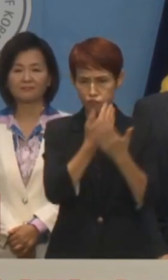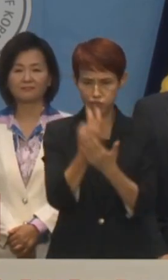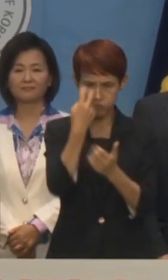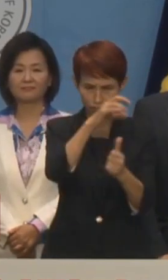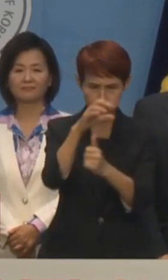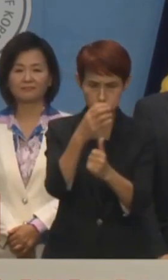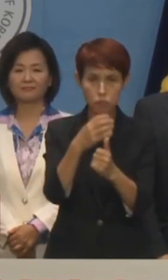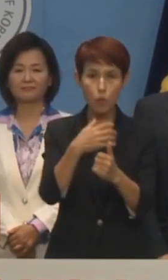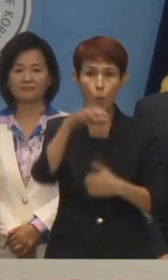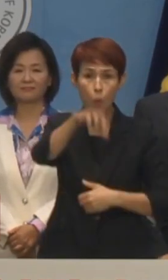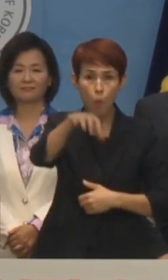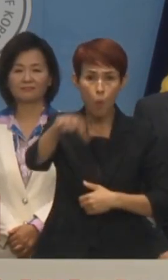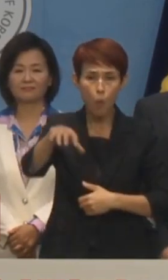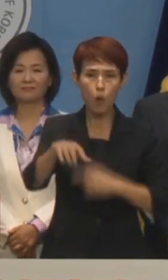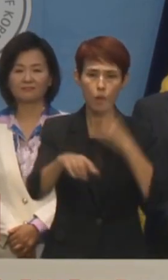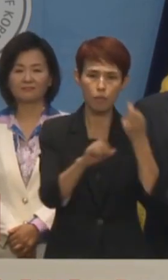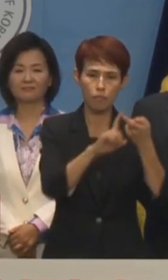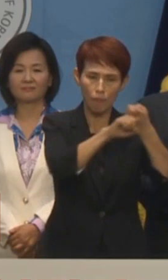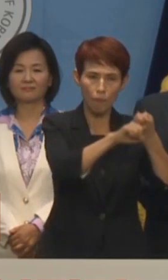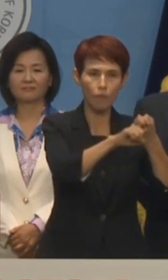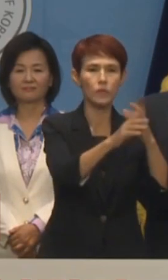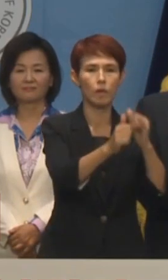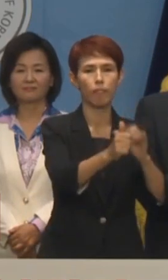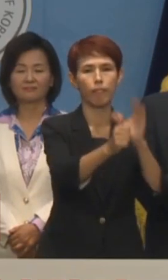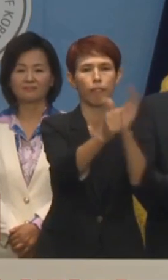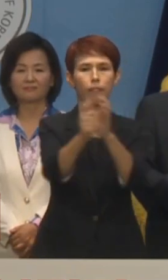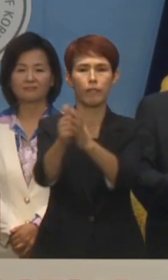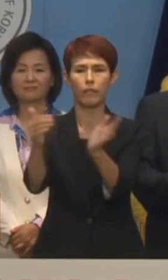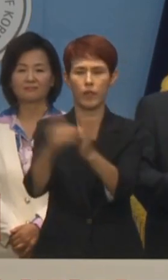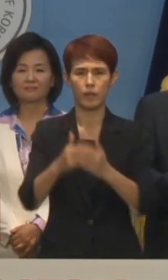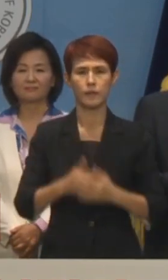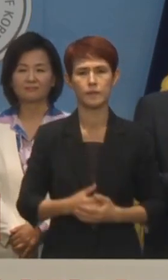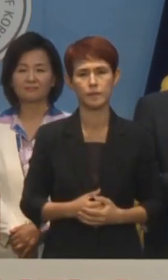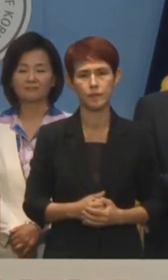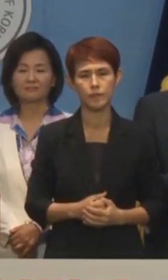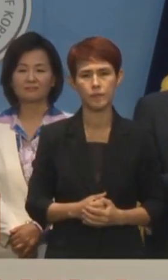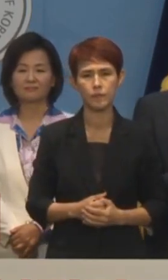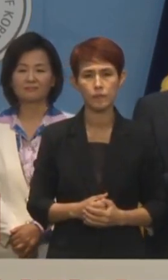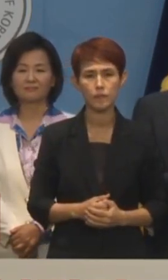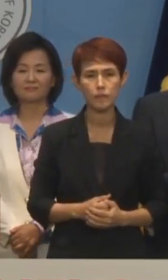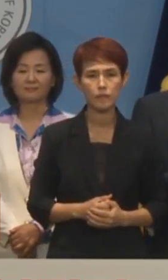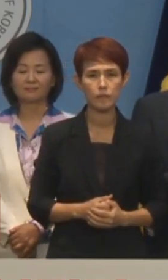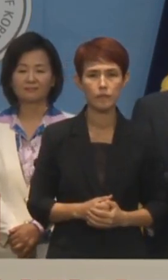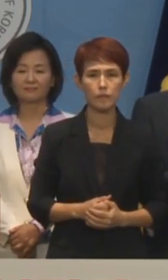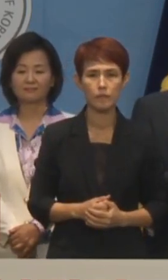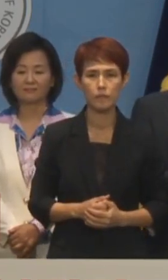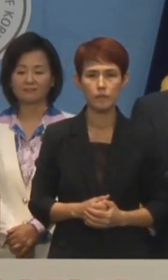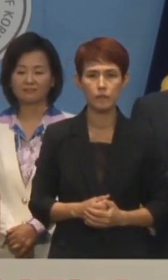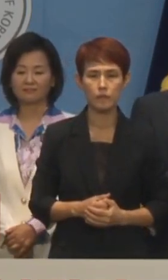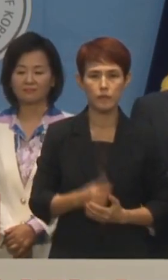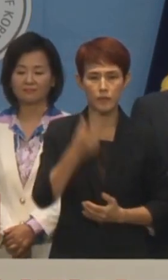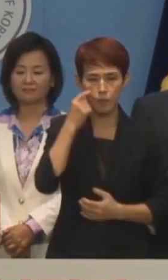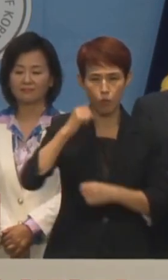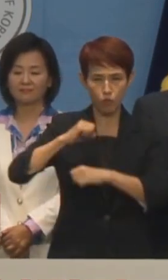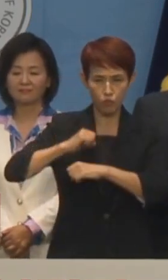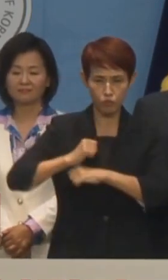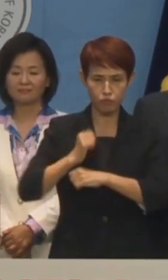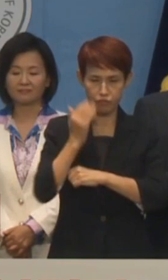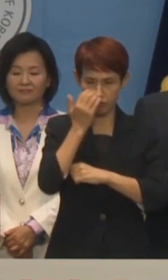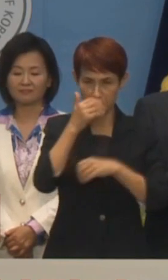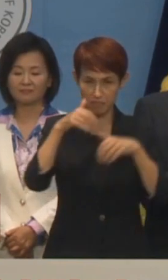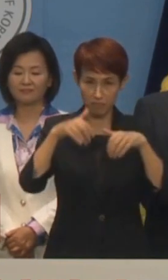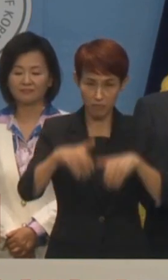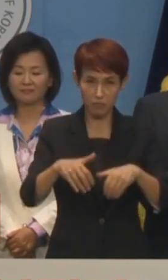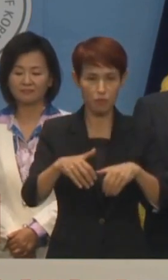기관마저 신내선 일체파들에 의해 장악되었습니다. 그리고 지난달 말 강제동원과 일본군 위안부의 강제성을